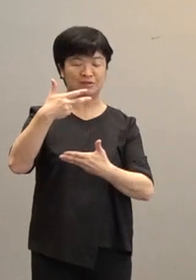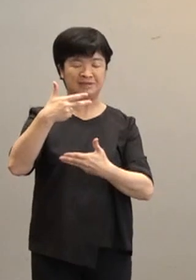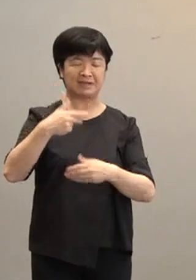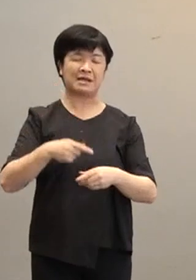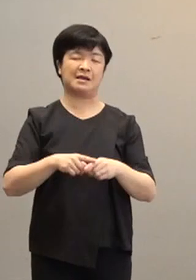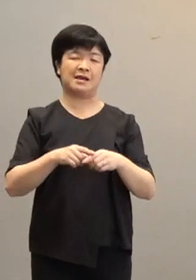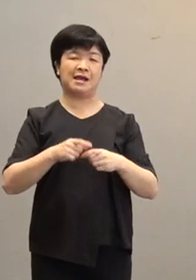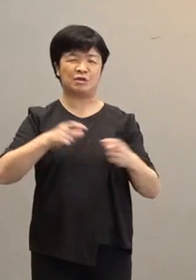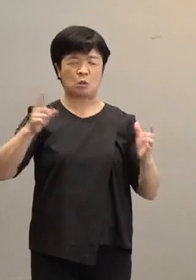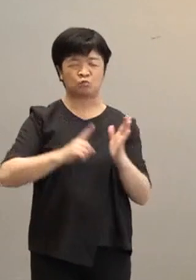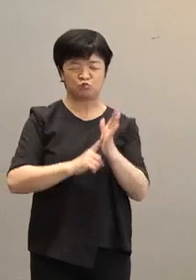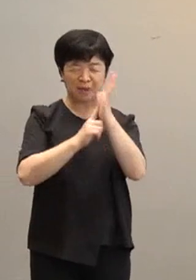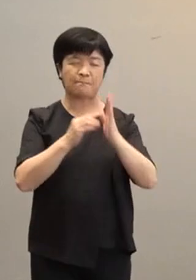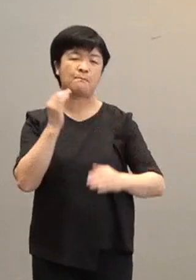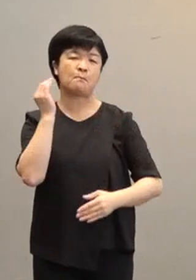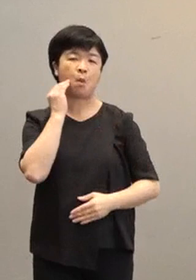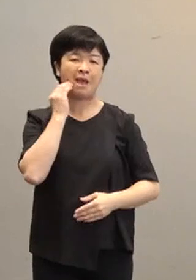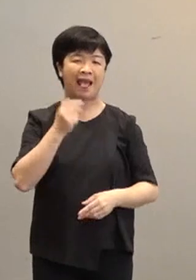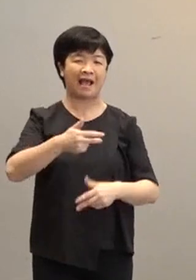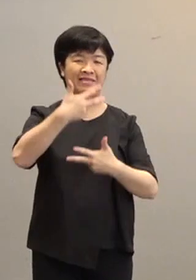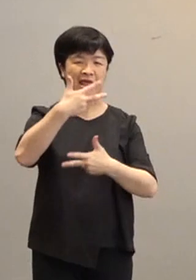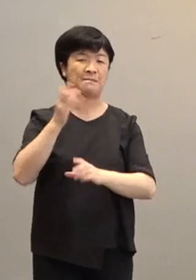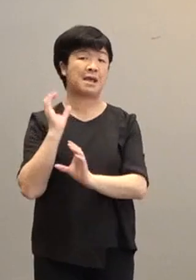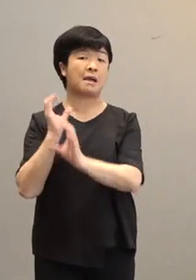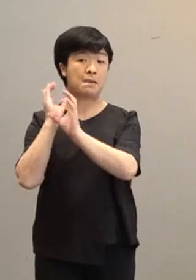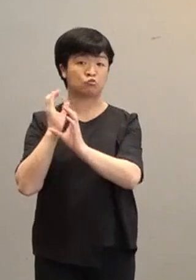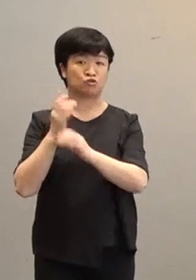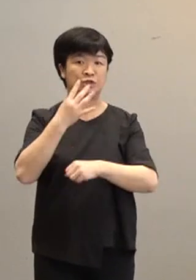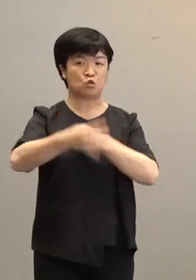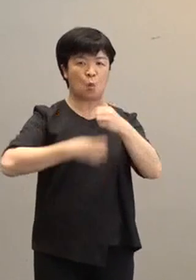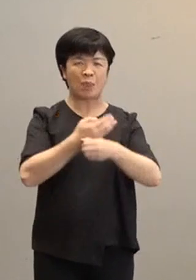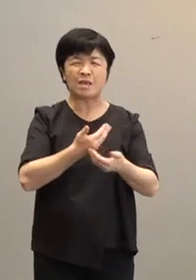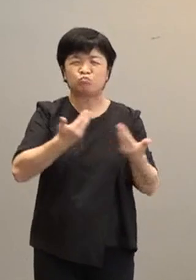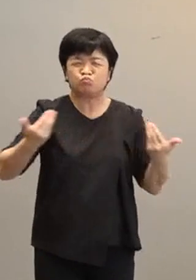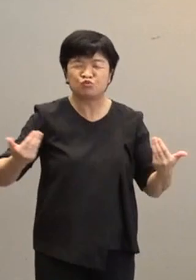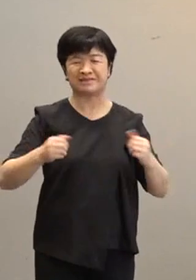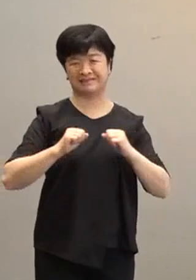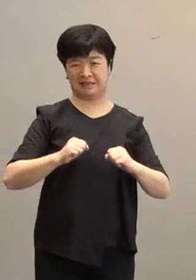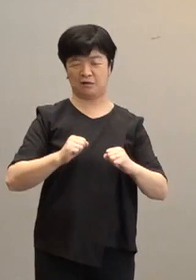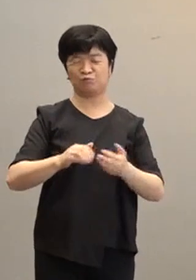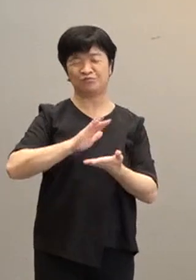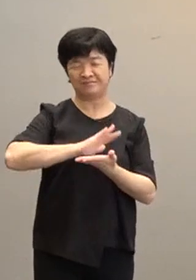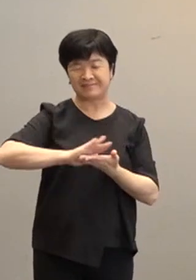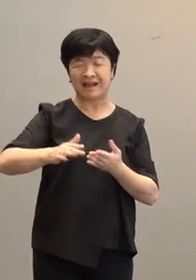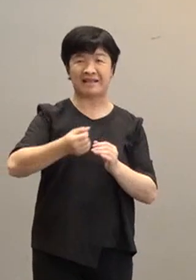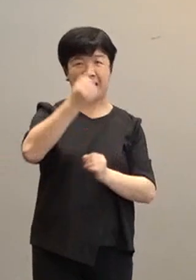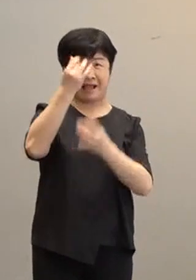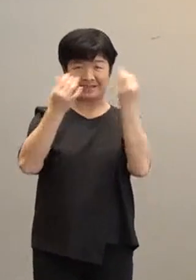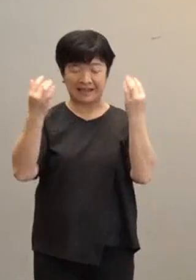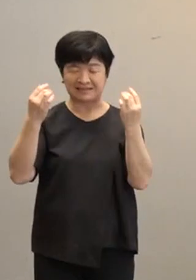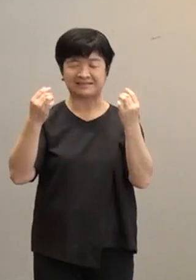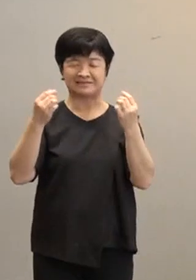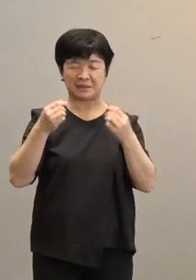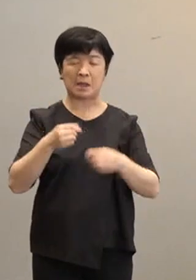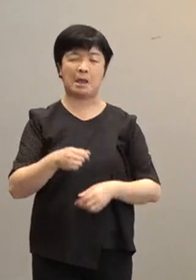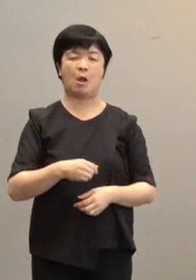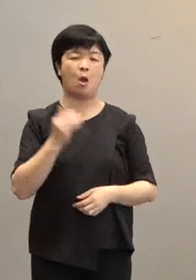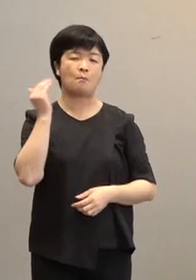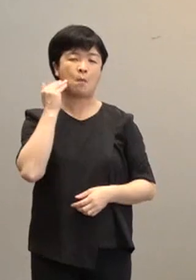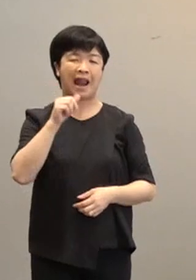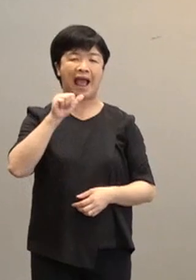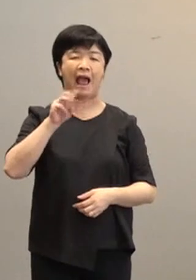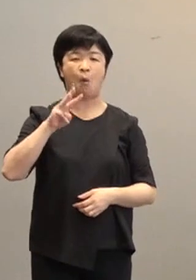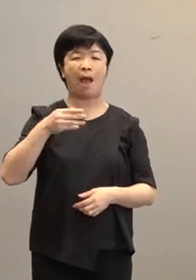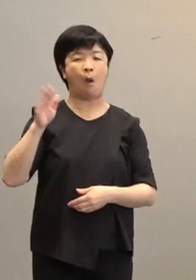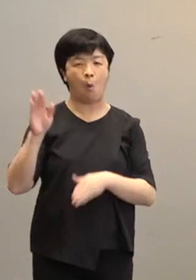数の茂原七夕祭りが4年ぶりに開催をされます。美しい七夕飾りや茂原阿波踊りなど恒例のイベントが復活